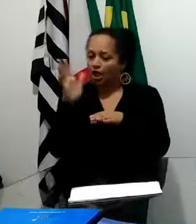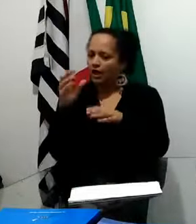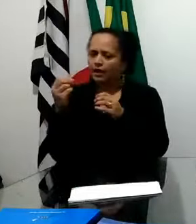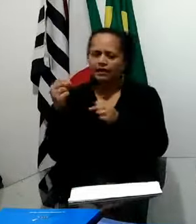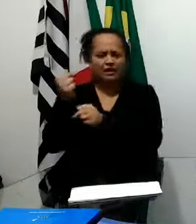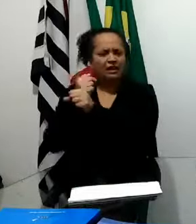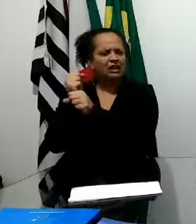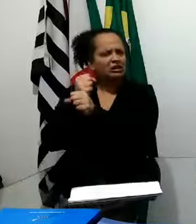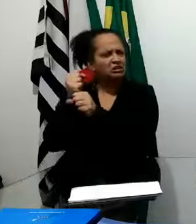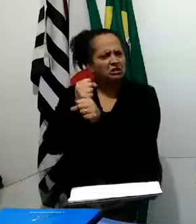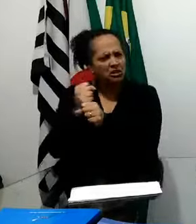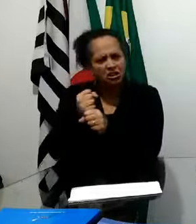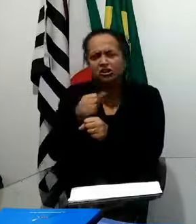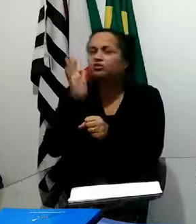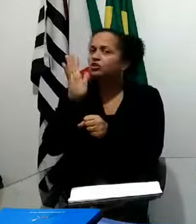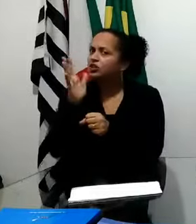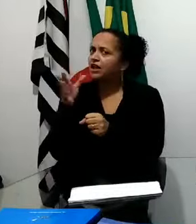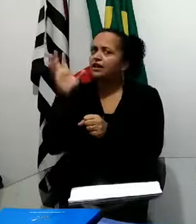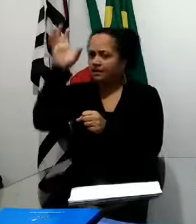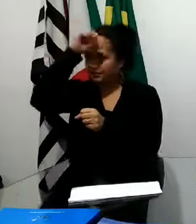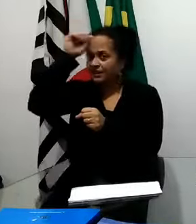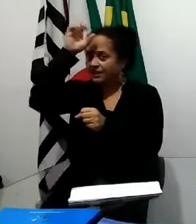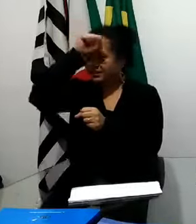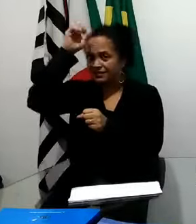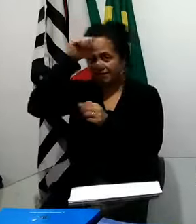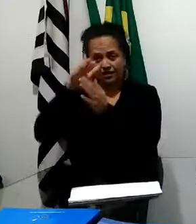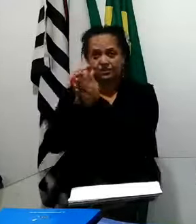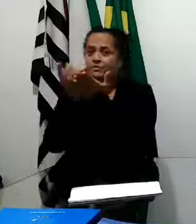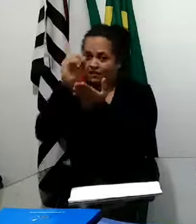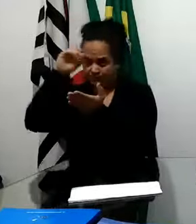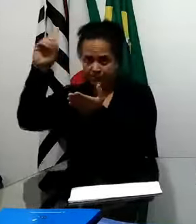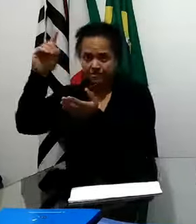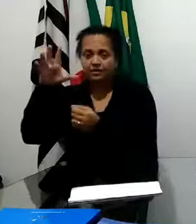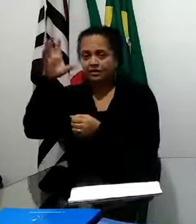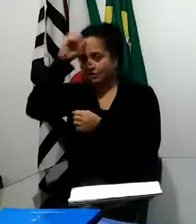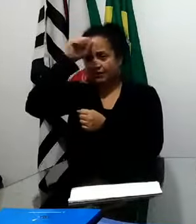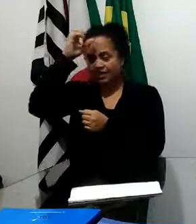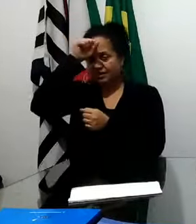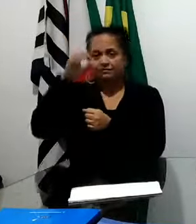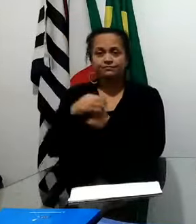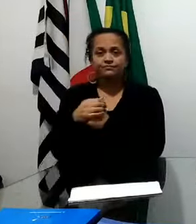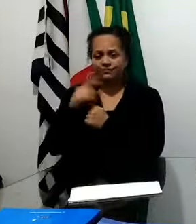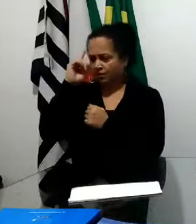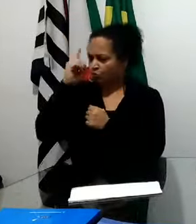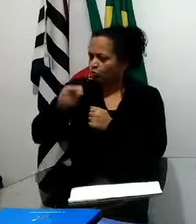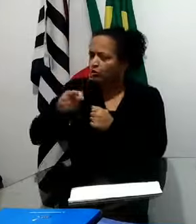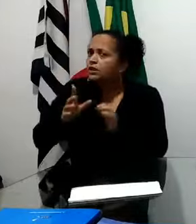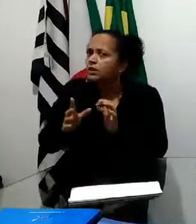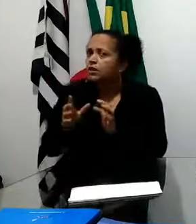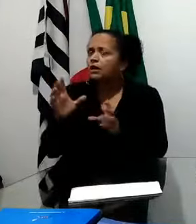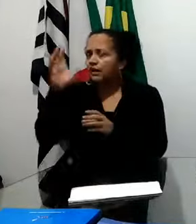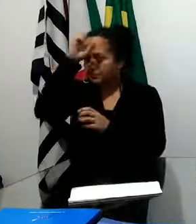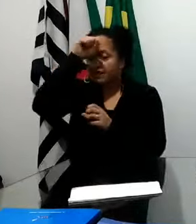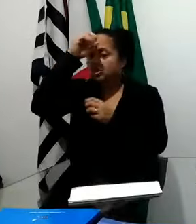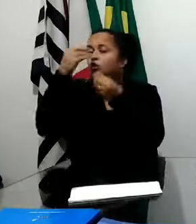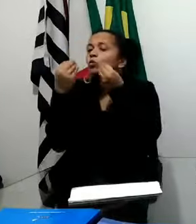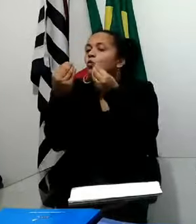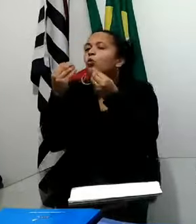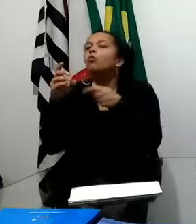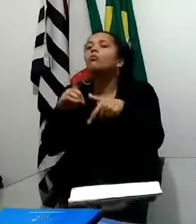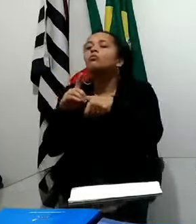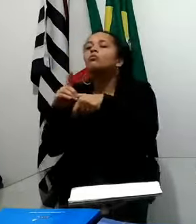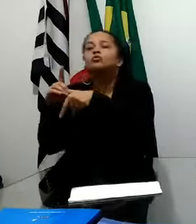há anos sobre princípios de relacionamento, sobre princípios de autoridade. A gente tem aprendido há anos como andar com Deus.